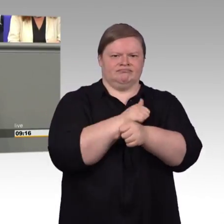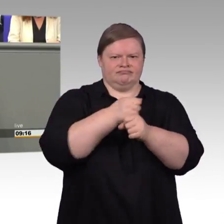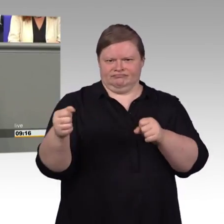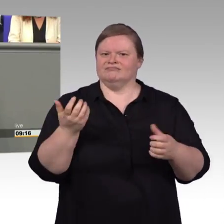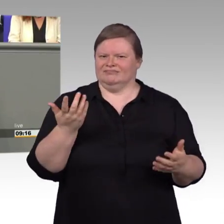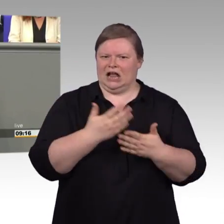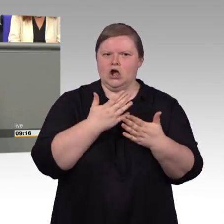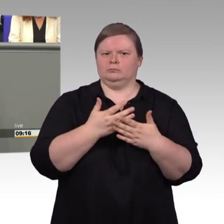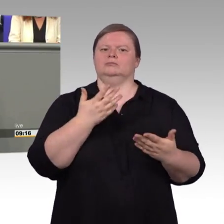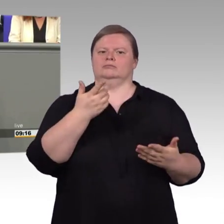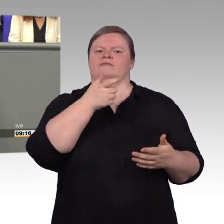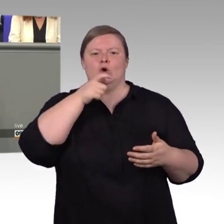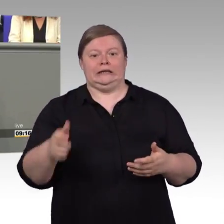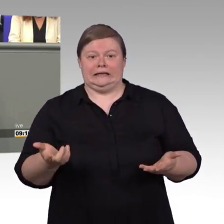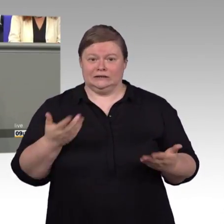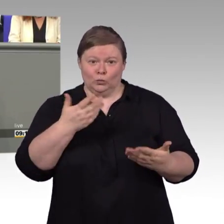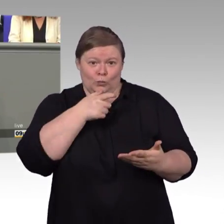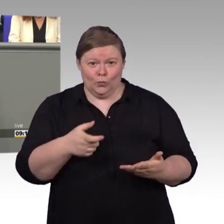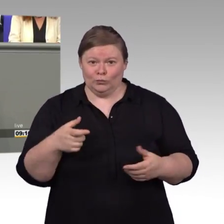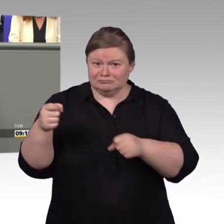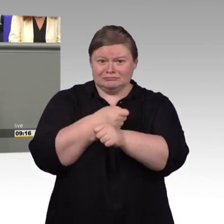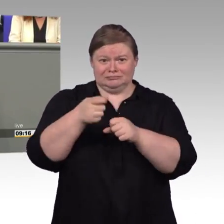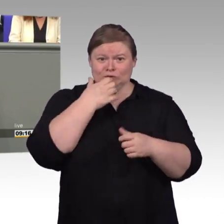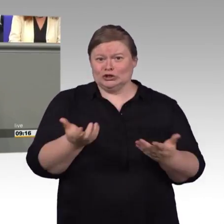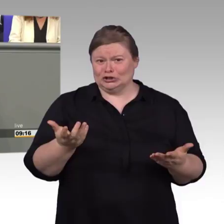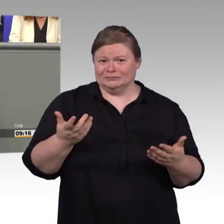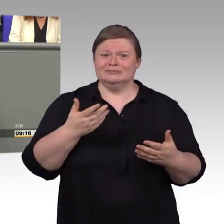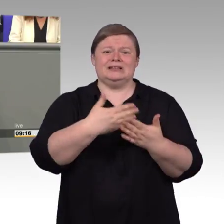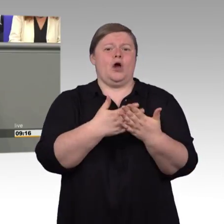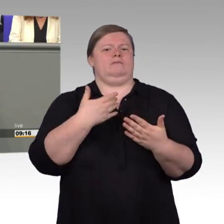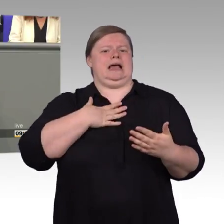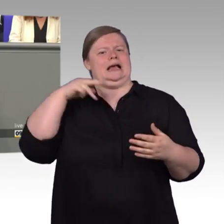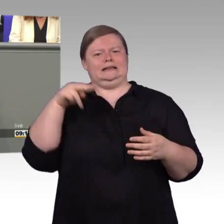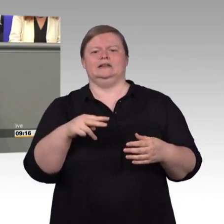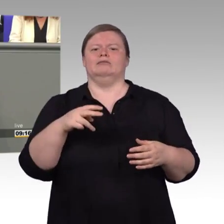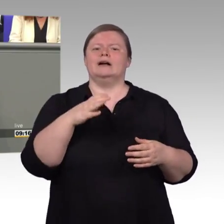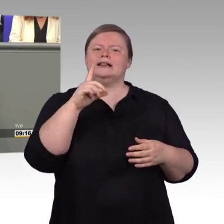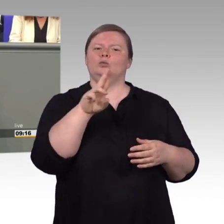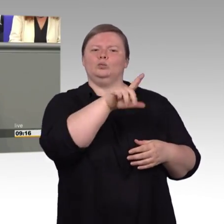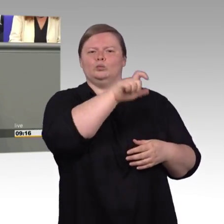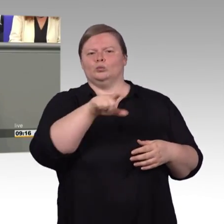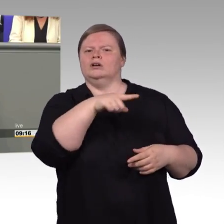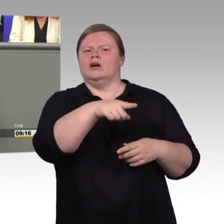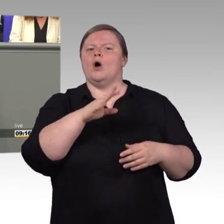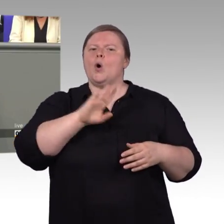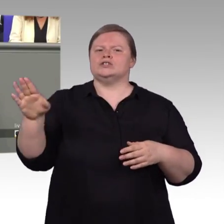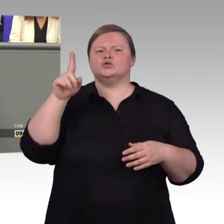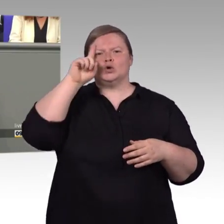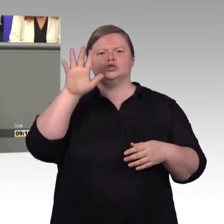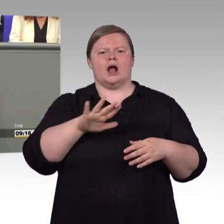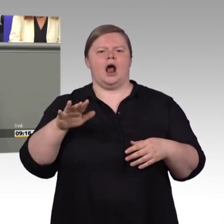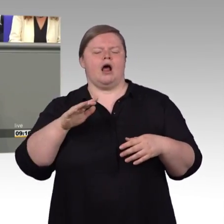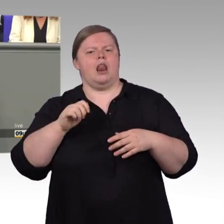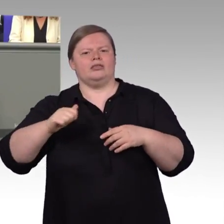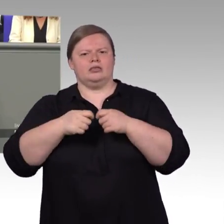Beschlussfassung herbeigeführt wurde, obwohl das Protokoll einer vorausgegangenen Anhörung nicht vorlag. Wir behalten